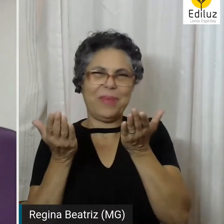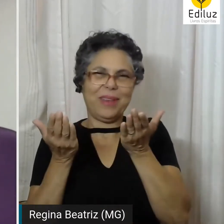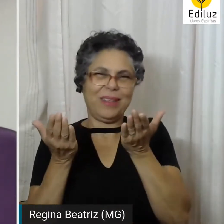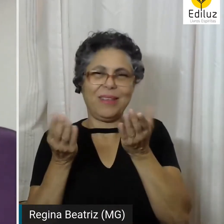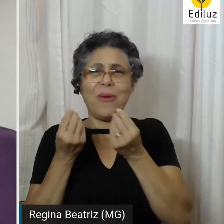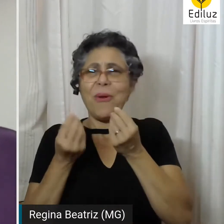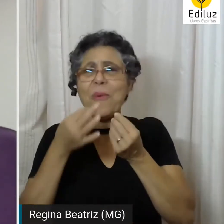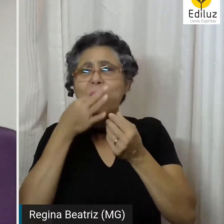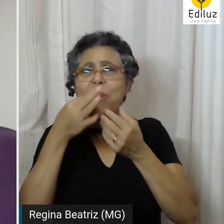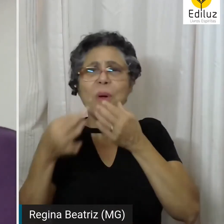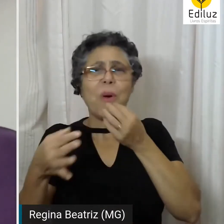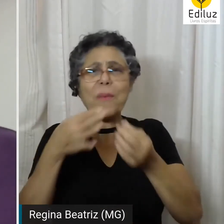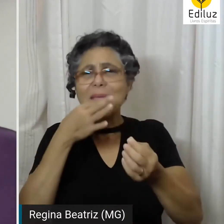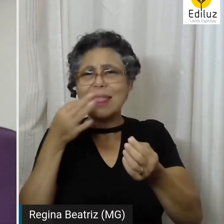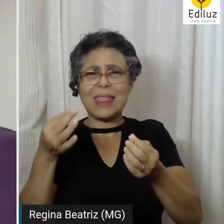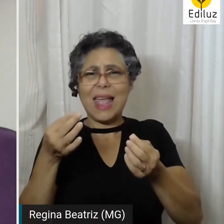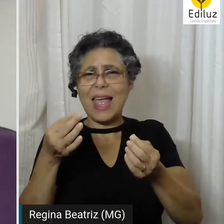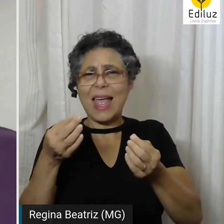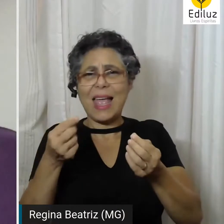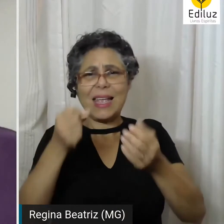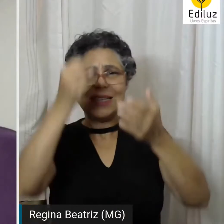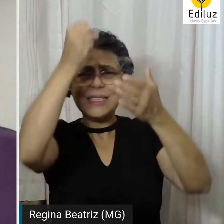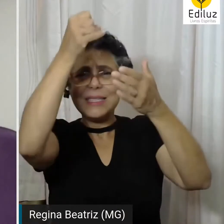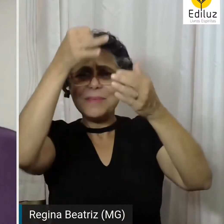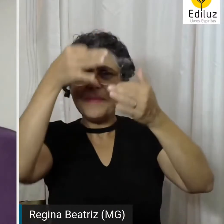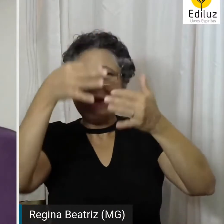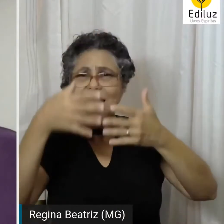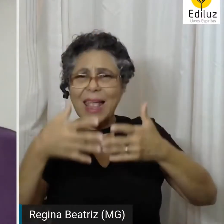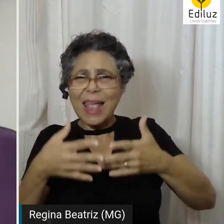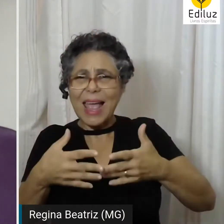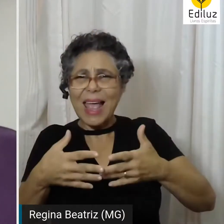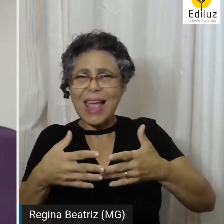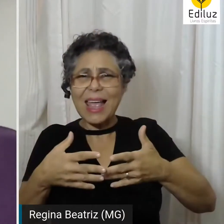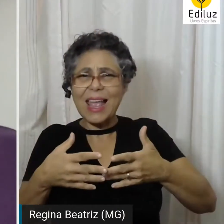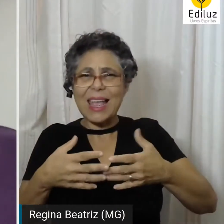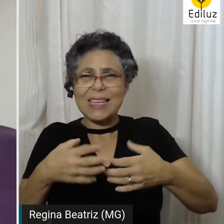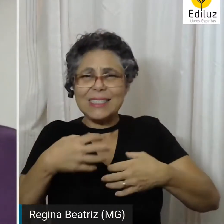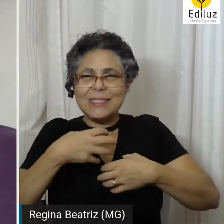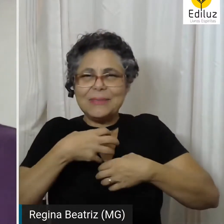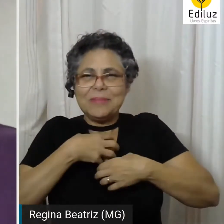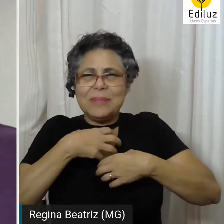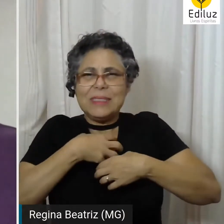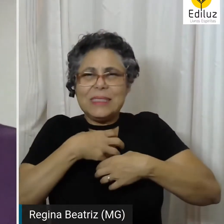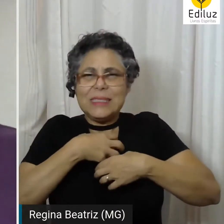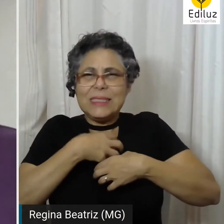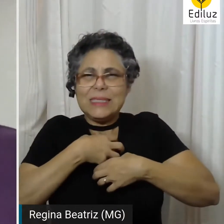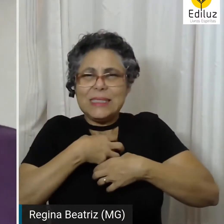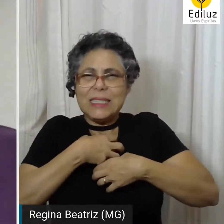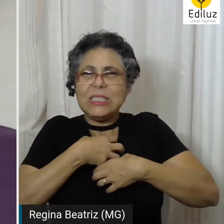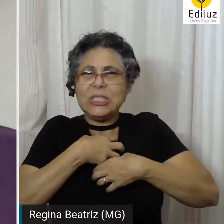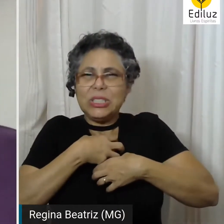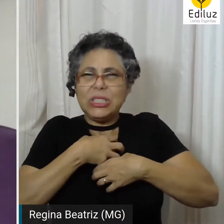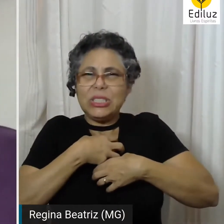comentar ou descrever a sensação de